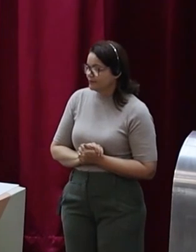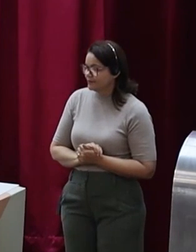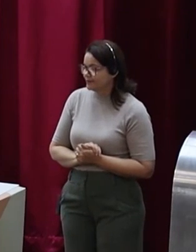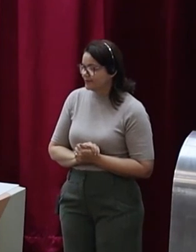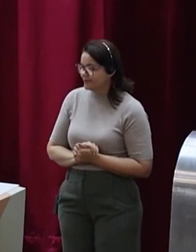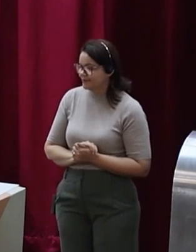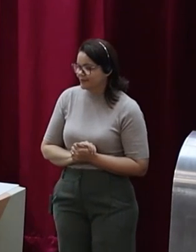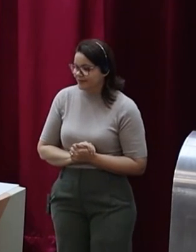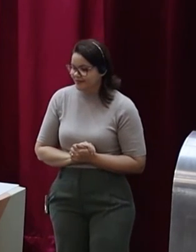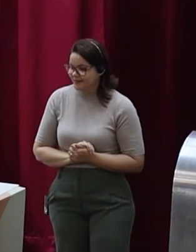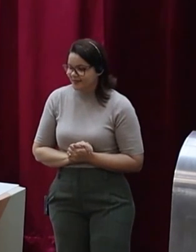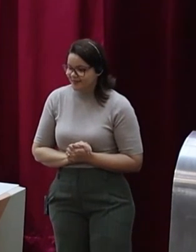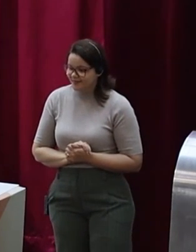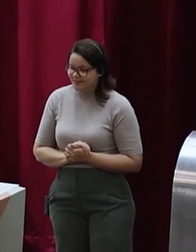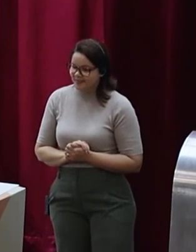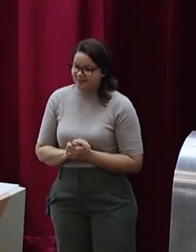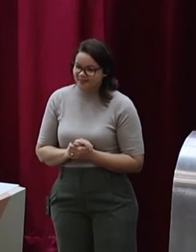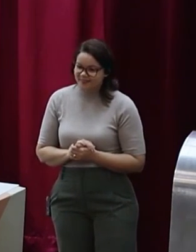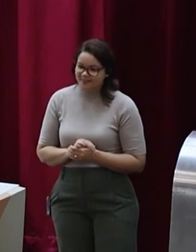professor. Miguel.